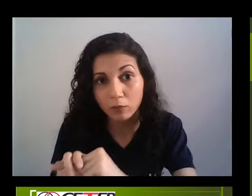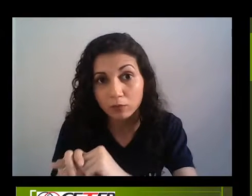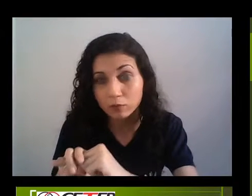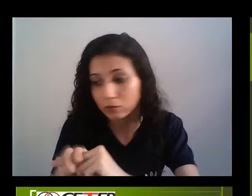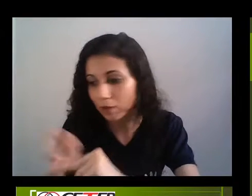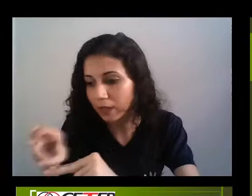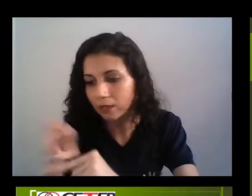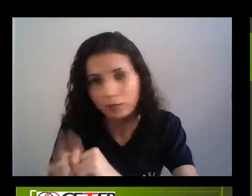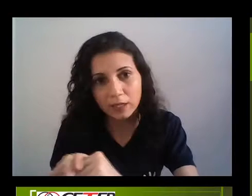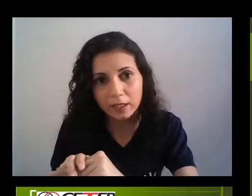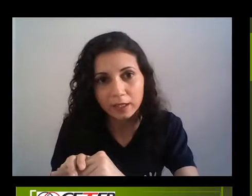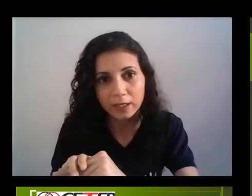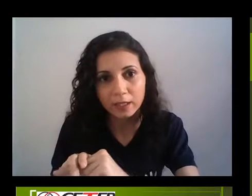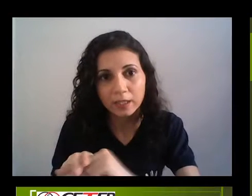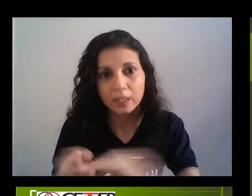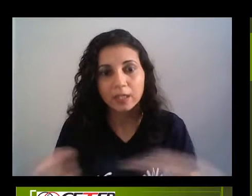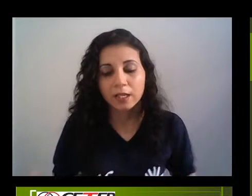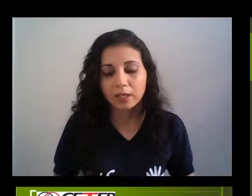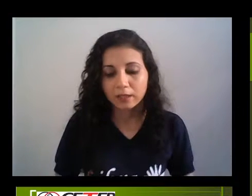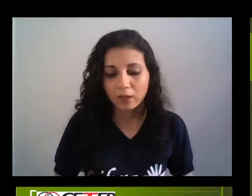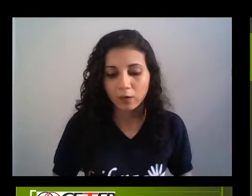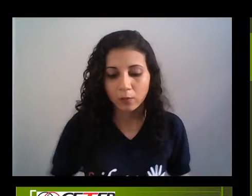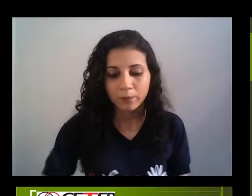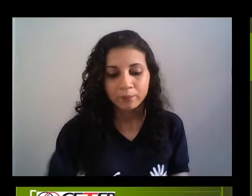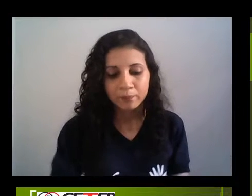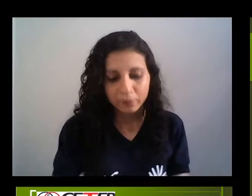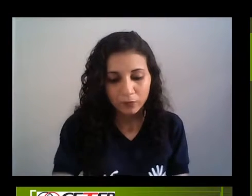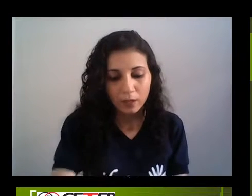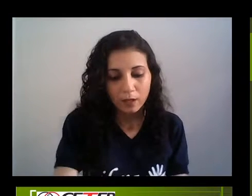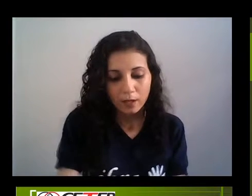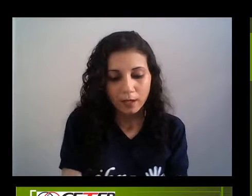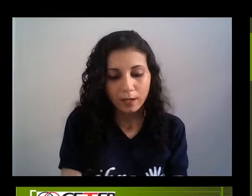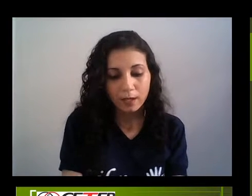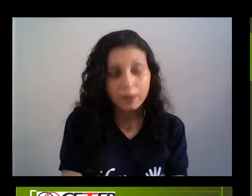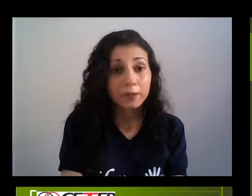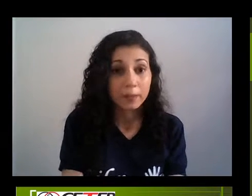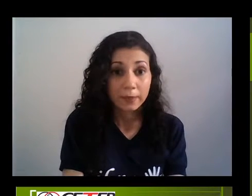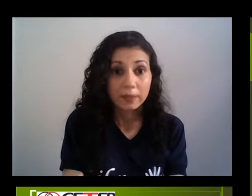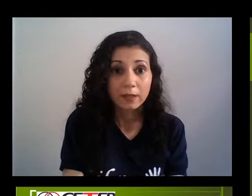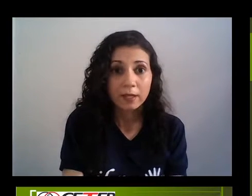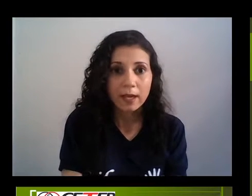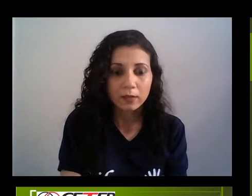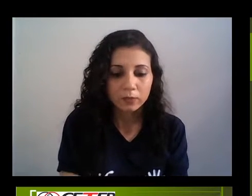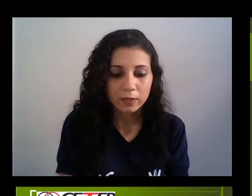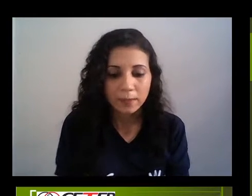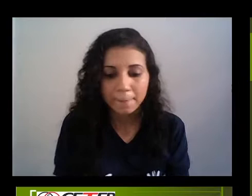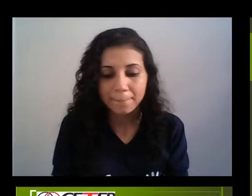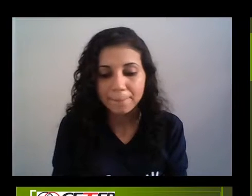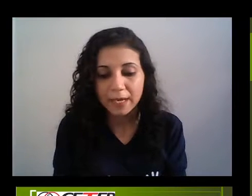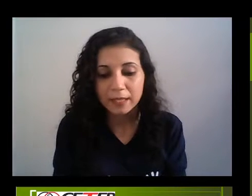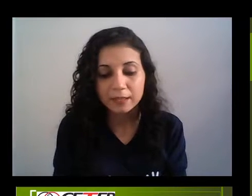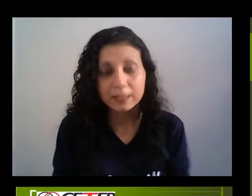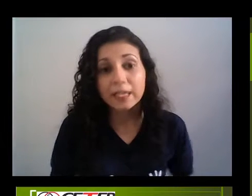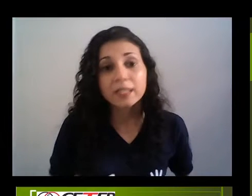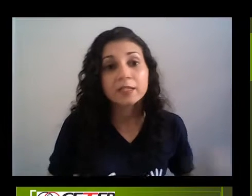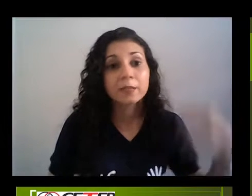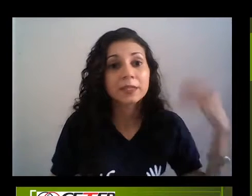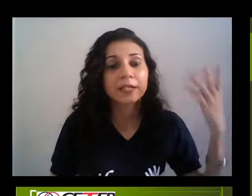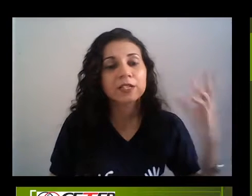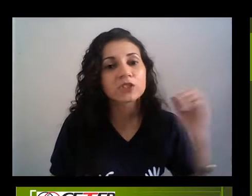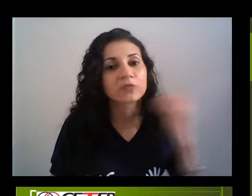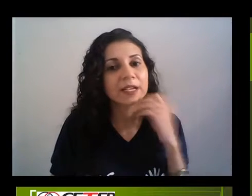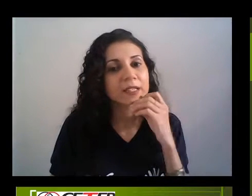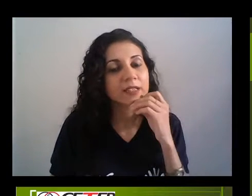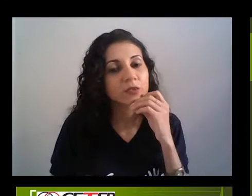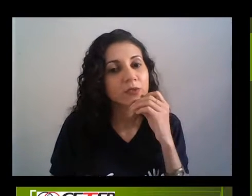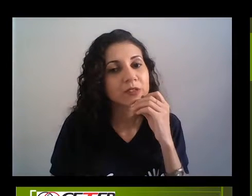visual, só aquilo dali. Então, é bem delicado, né? Mas, e aí também tem a